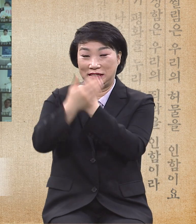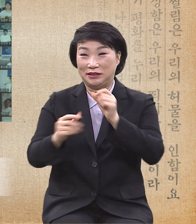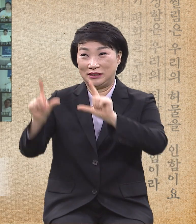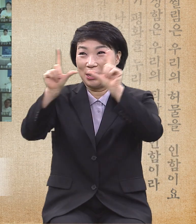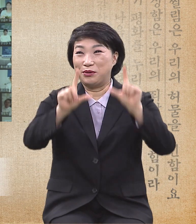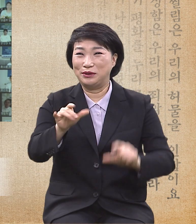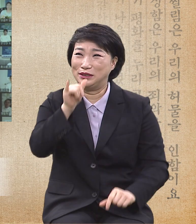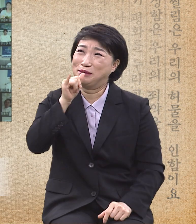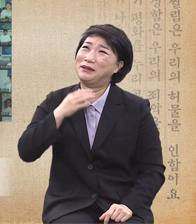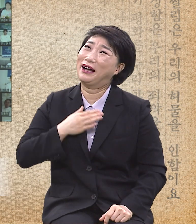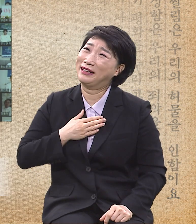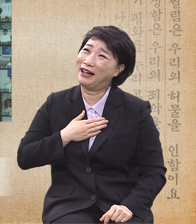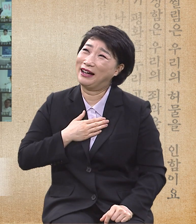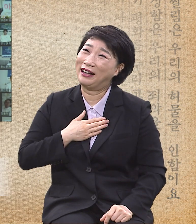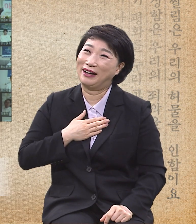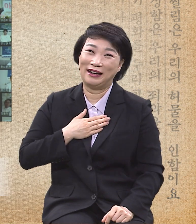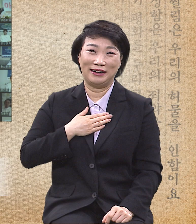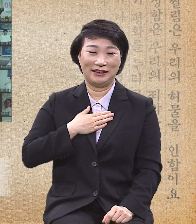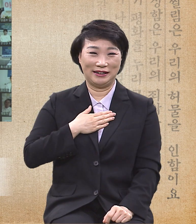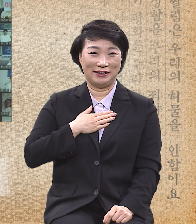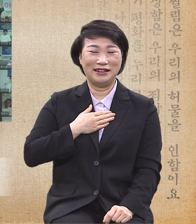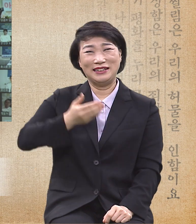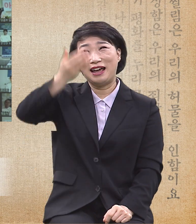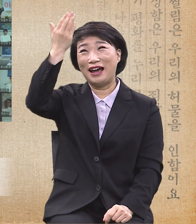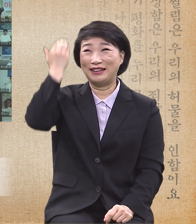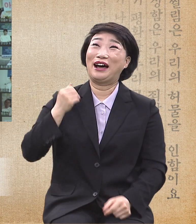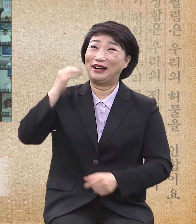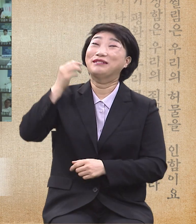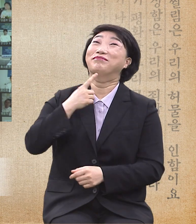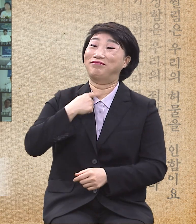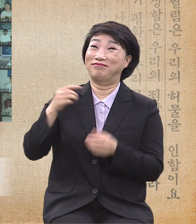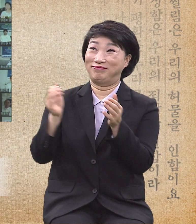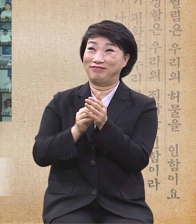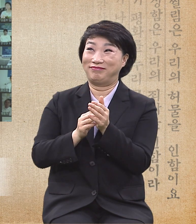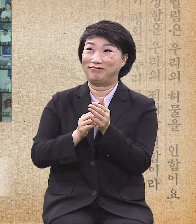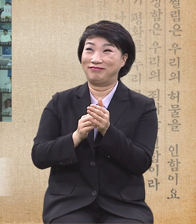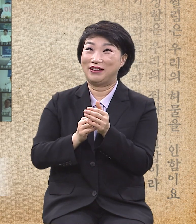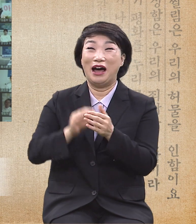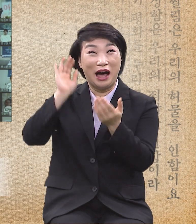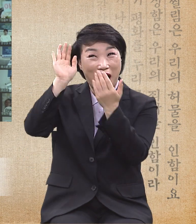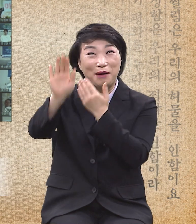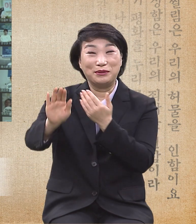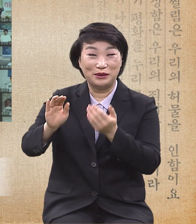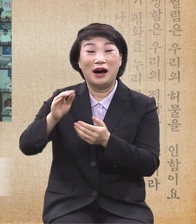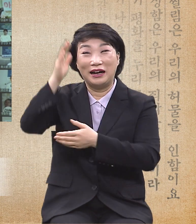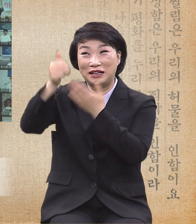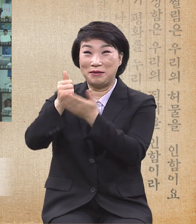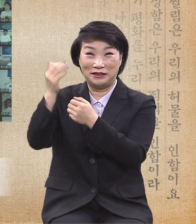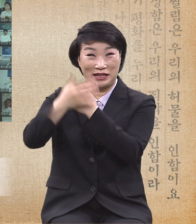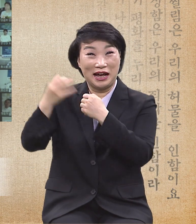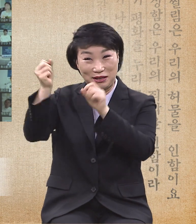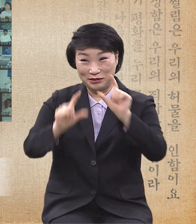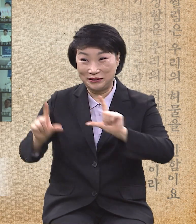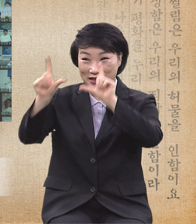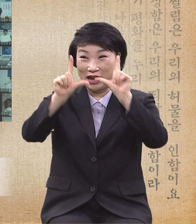살고 있습니다. 과거도 그렇게 살았습니다. 앞으로도 살